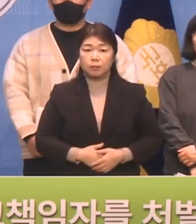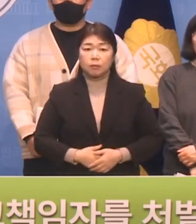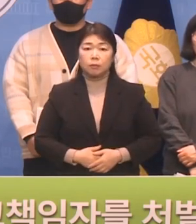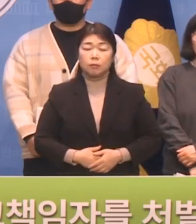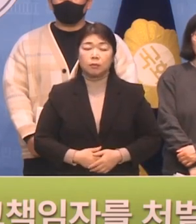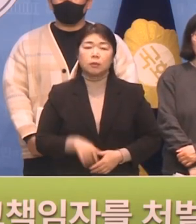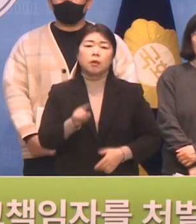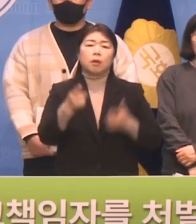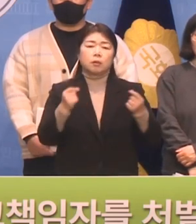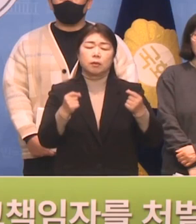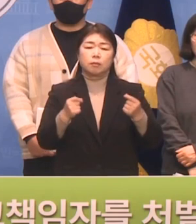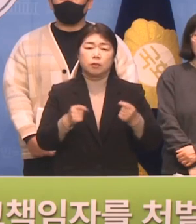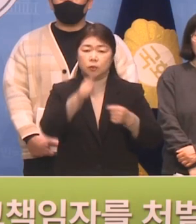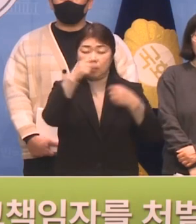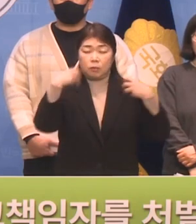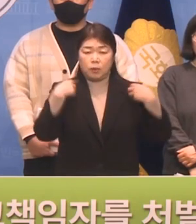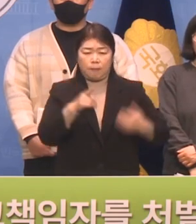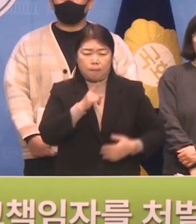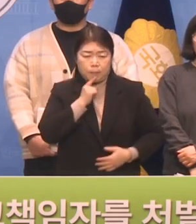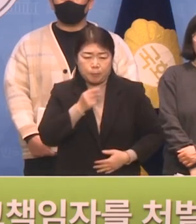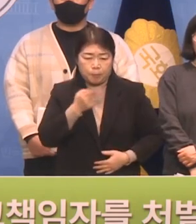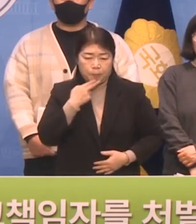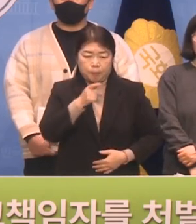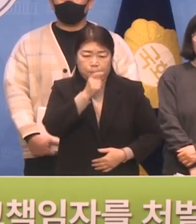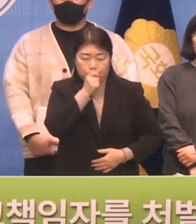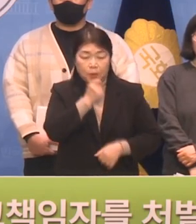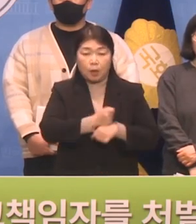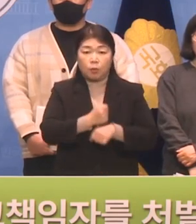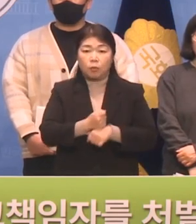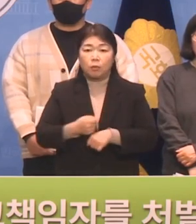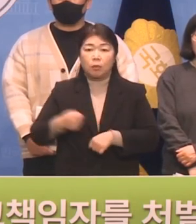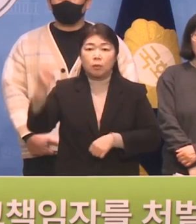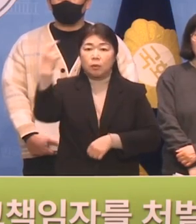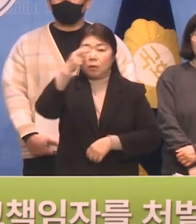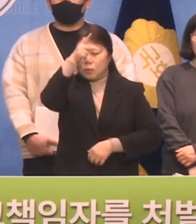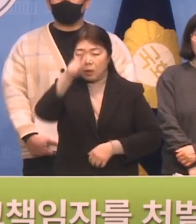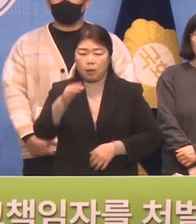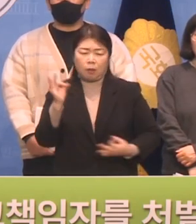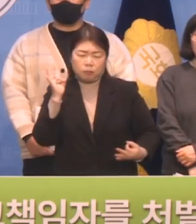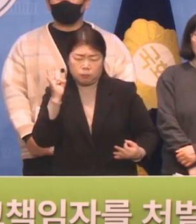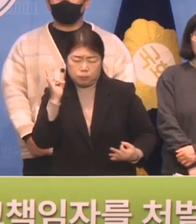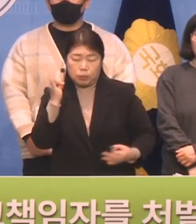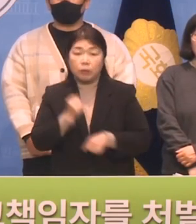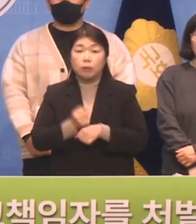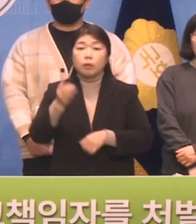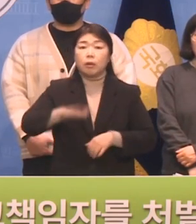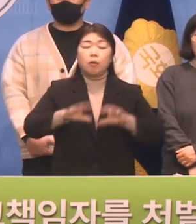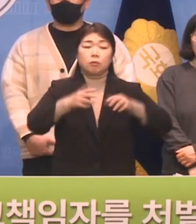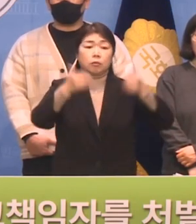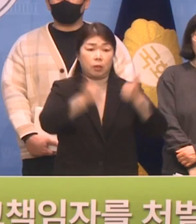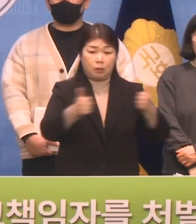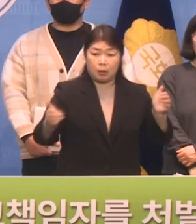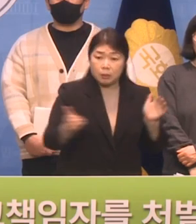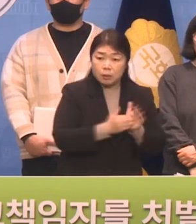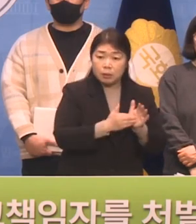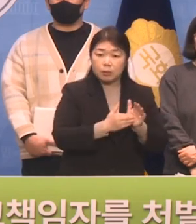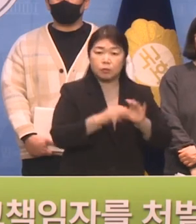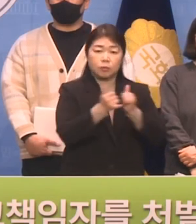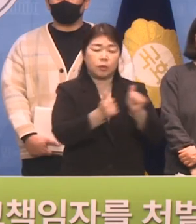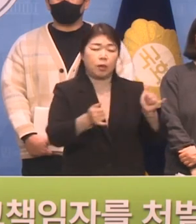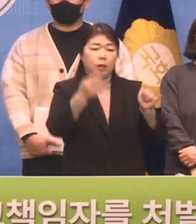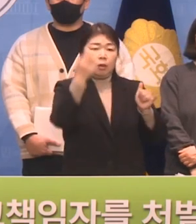이렇듯 정부는 유구무원하고 있고 검찰은 한웅차사인데 국회에서조차 국민의 생명과